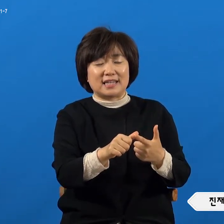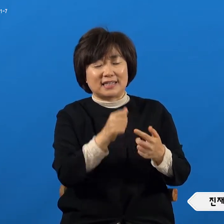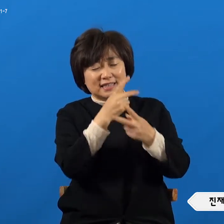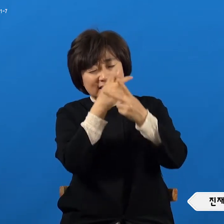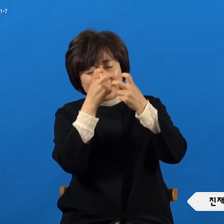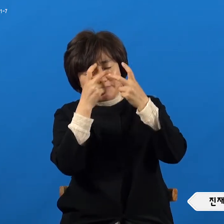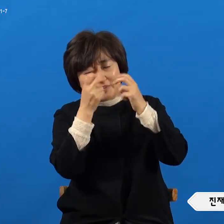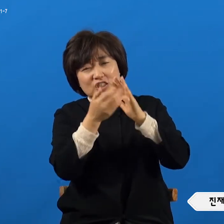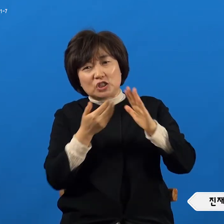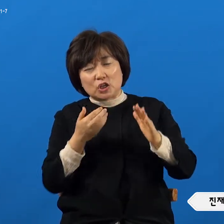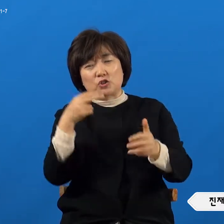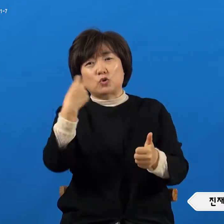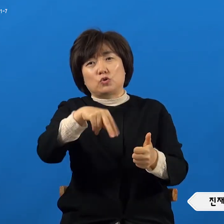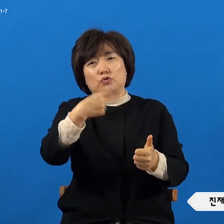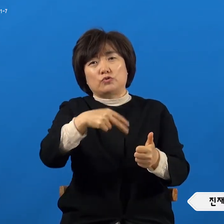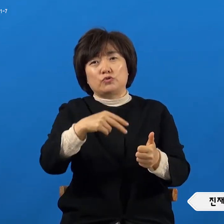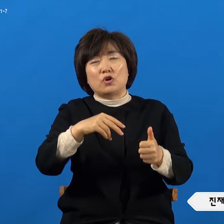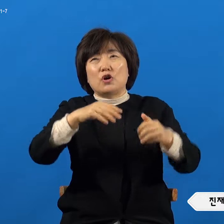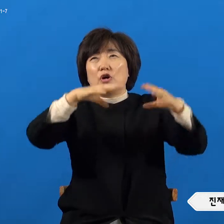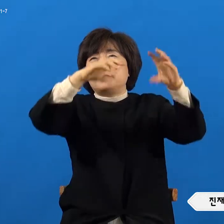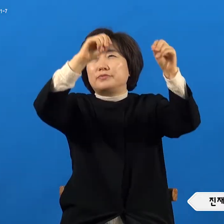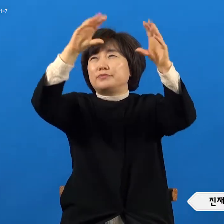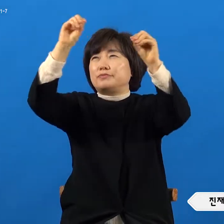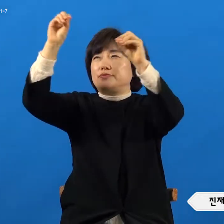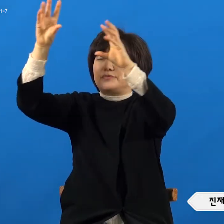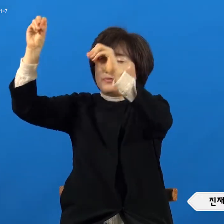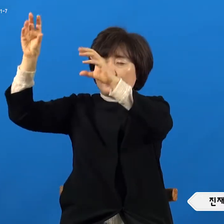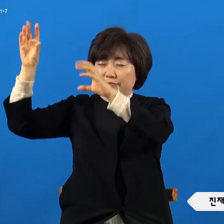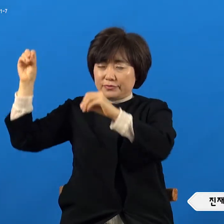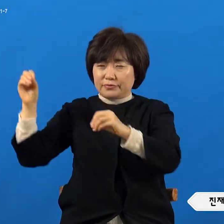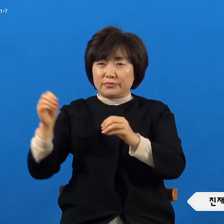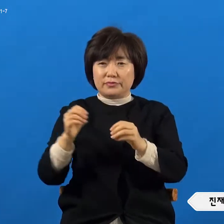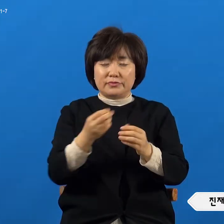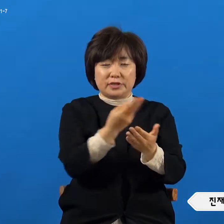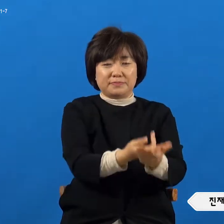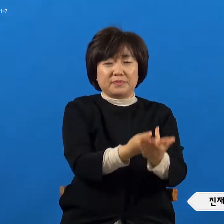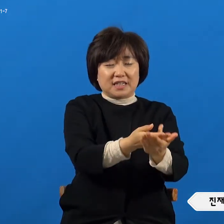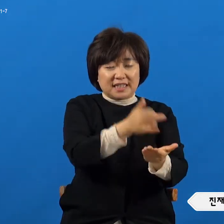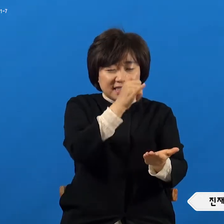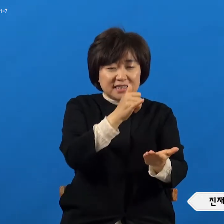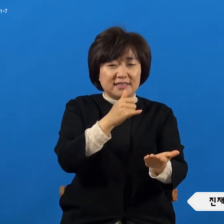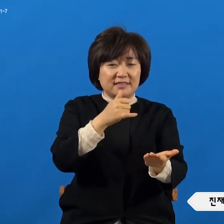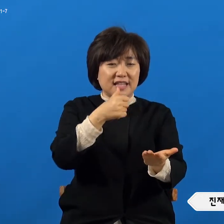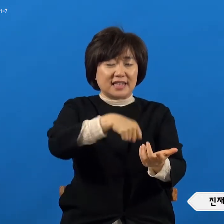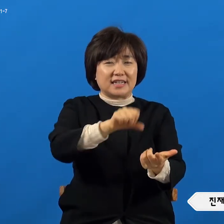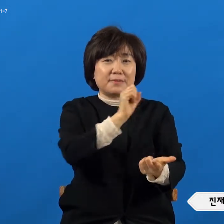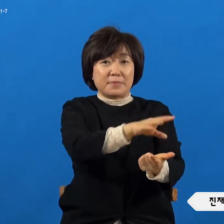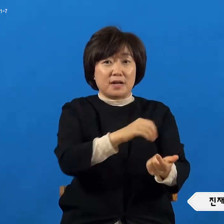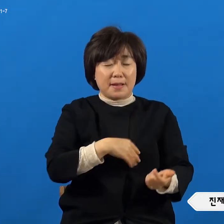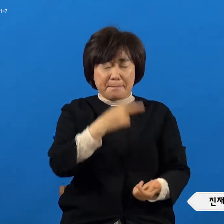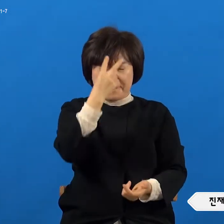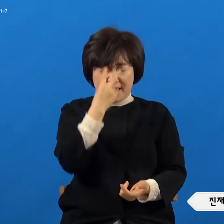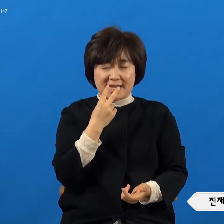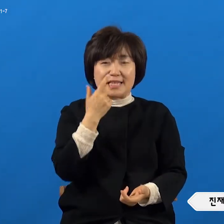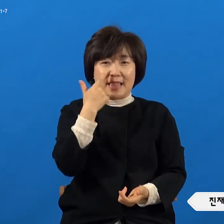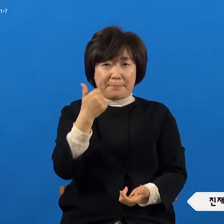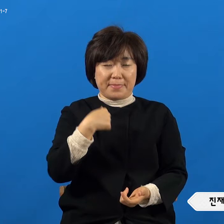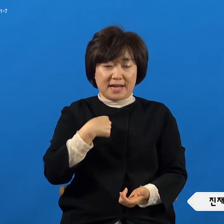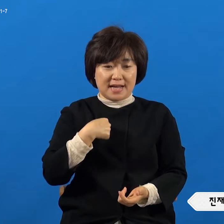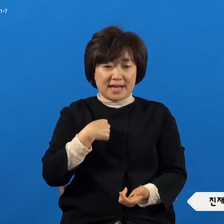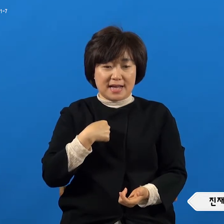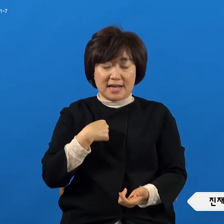시작했다고 합니다. 불을 끄고 침대에 누운 아들에게 그는 이야기했습니다. 맹인인 아빠가